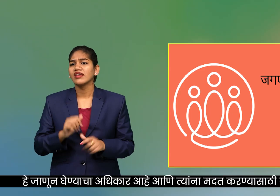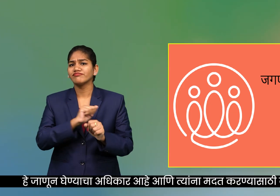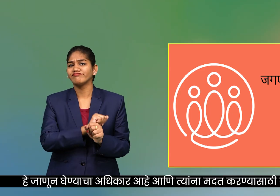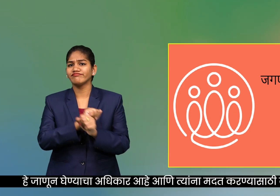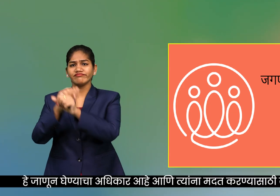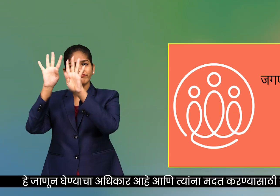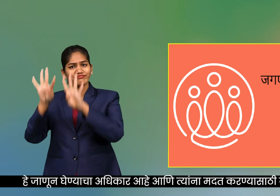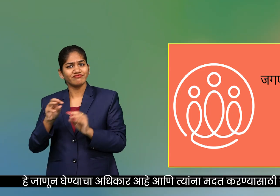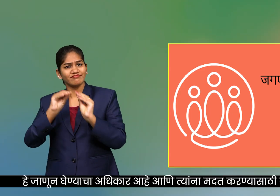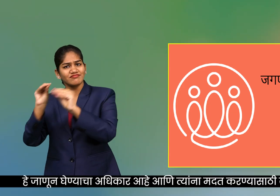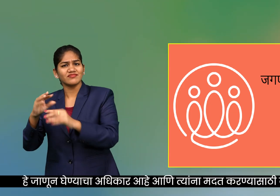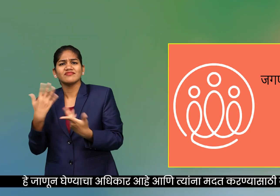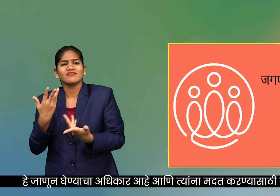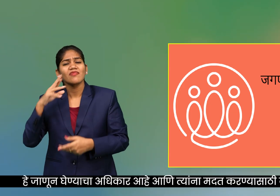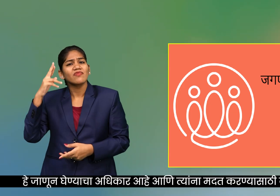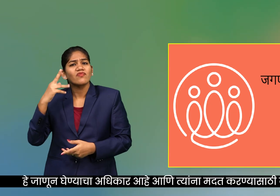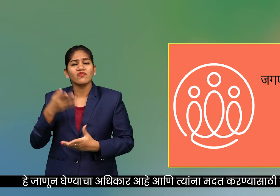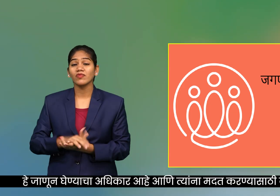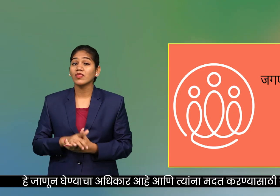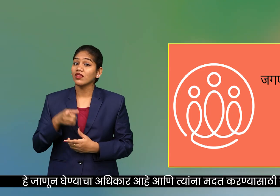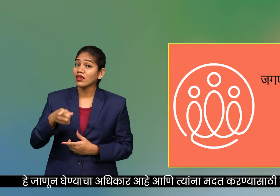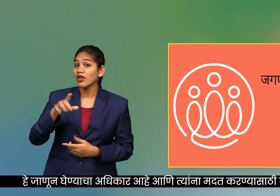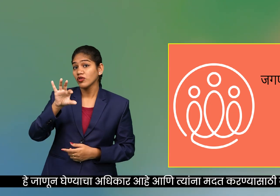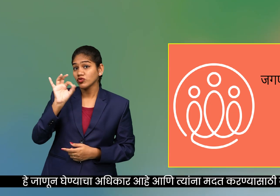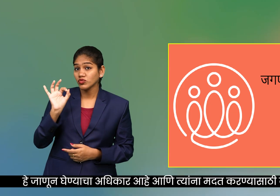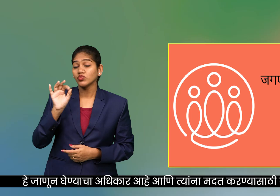आणि त्यांना मदत करण्यासाठी वकील निवडू शकतात.